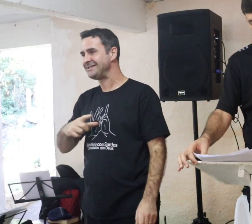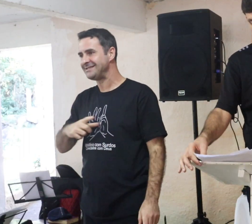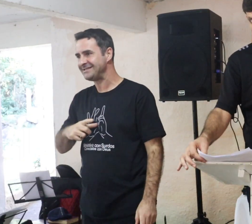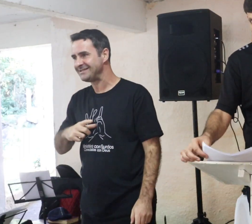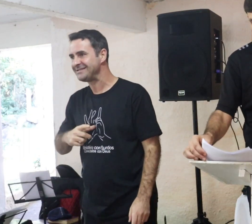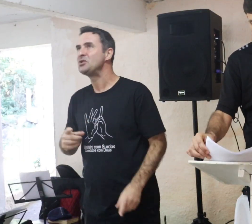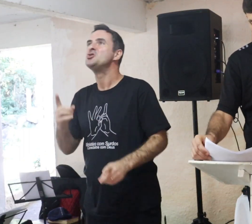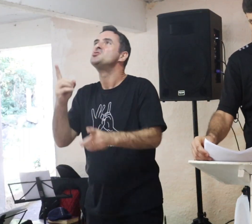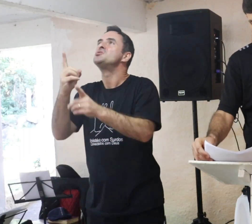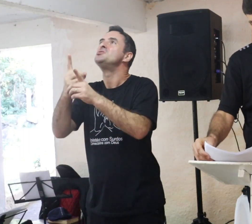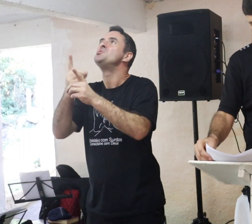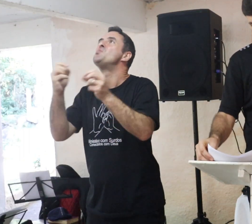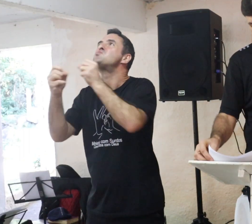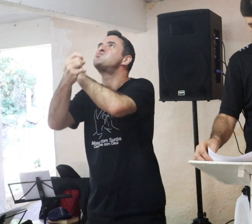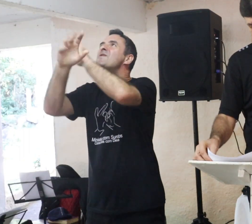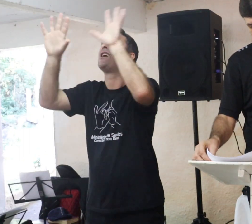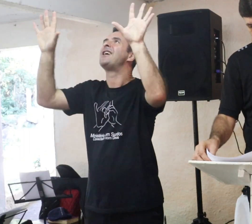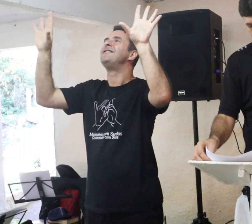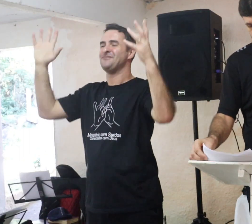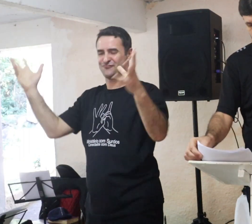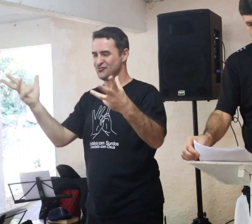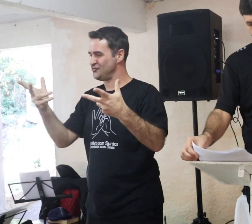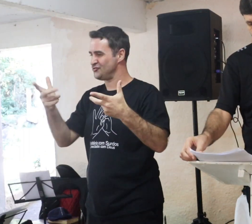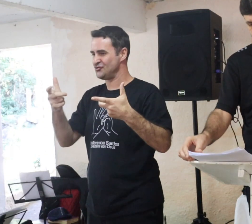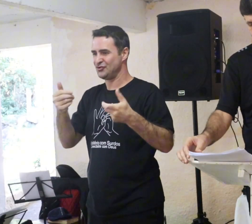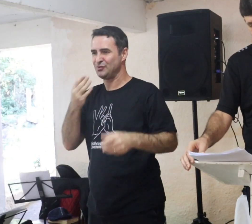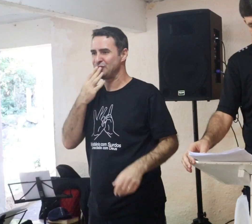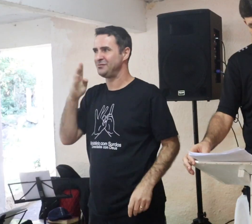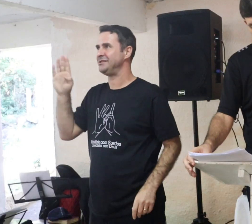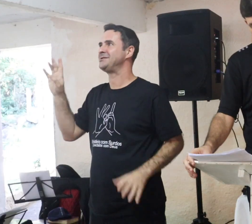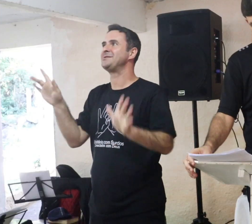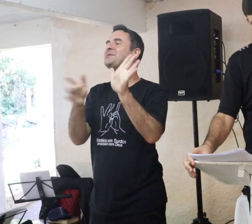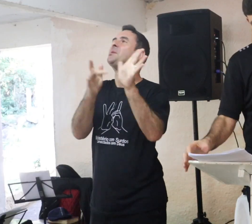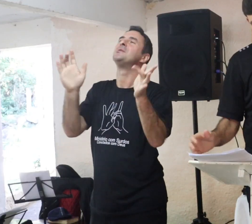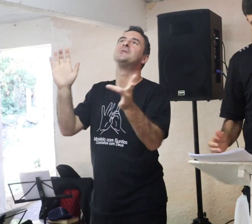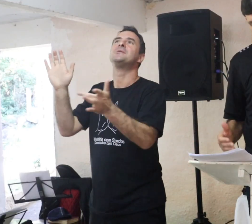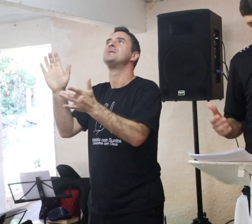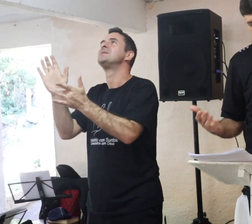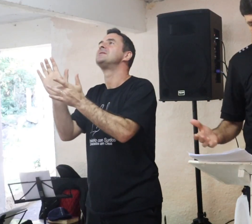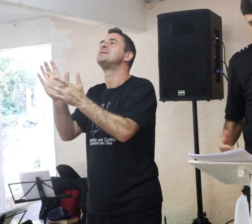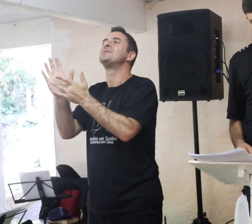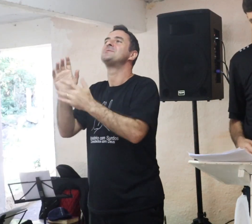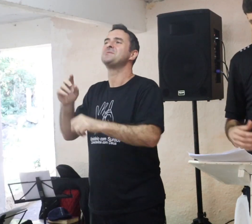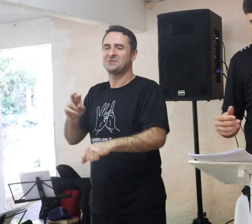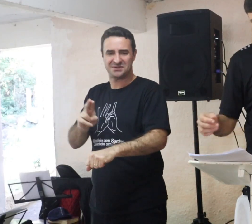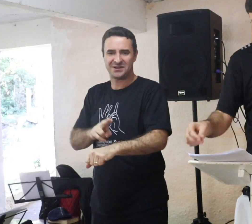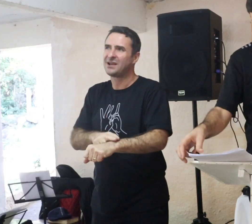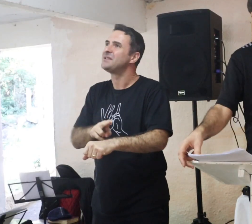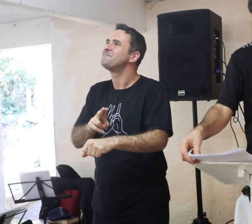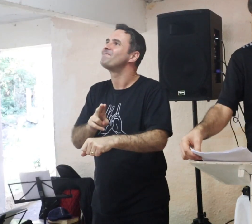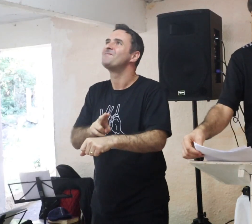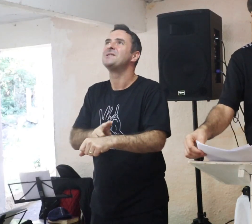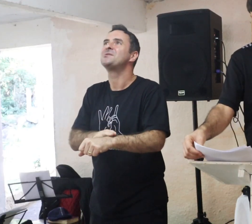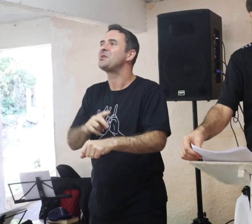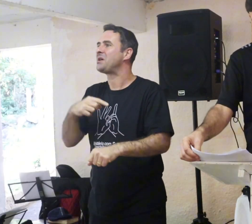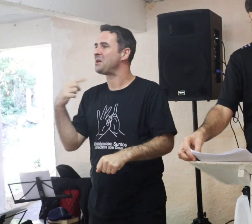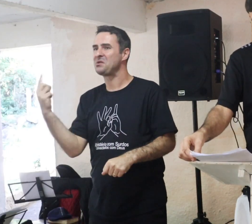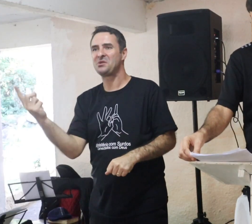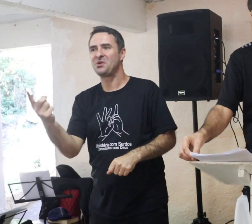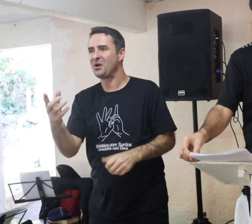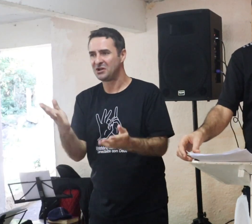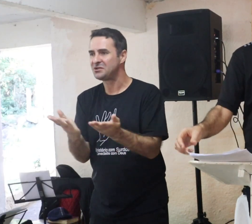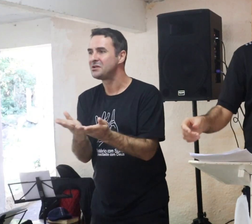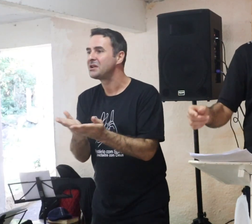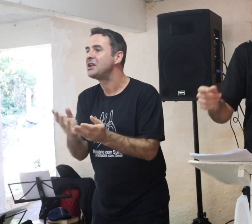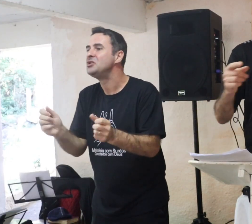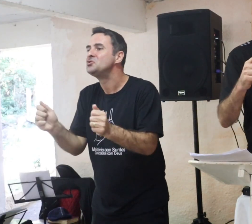maravilhoso, glorioso, prometido pelo Senhor. E aí, nessa hora, seremos transformados,